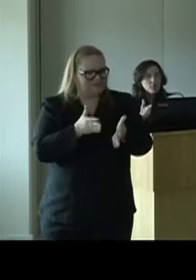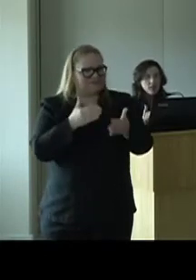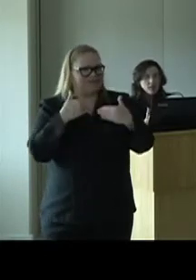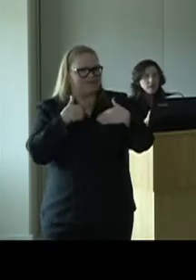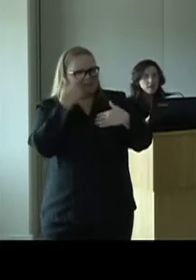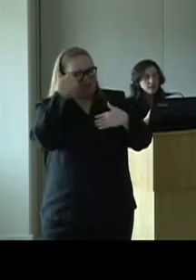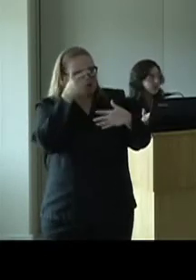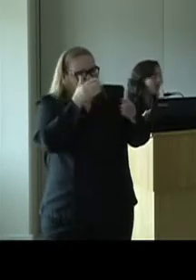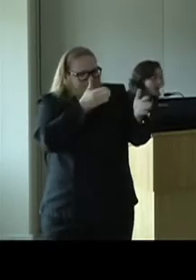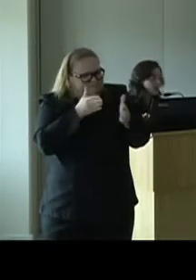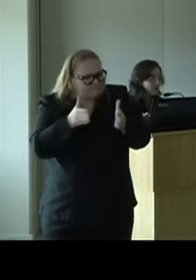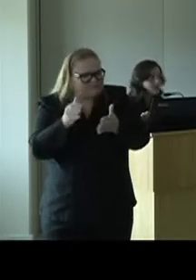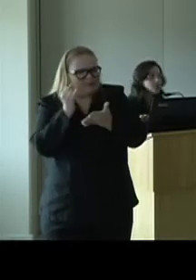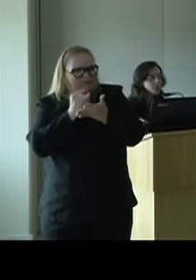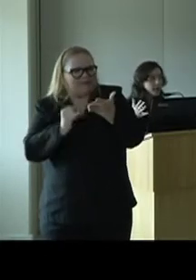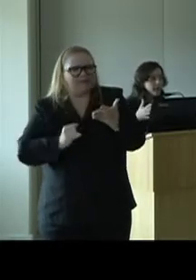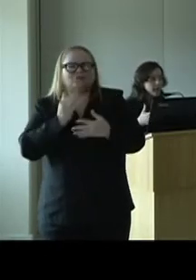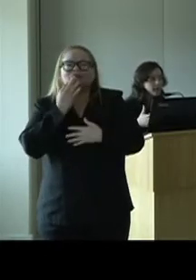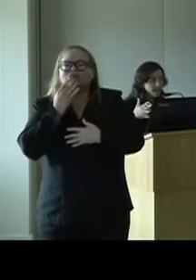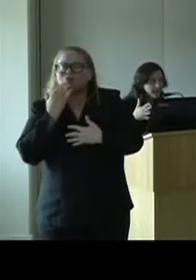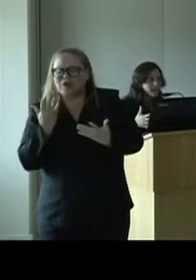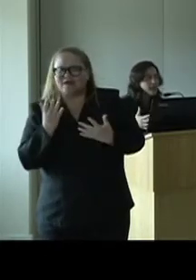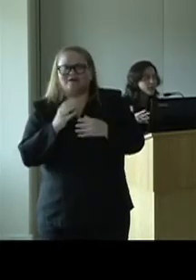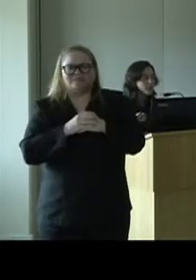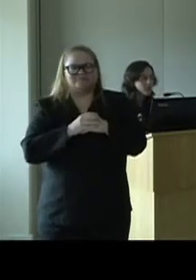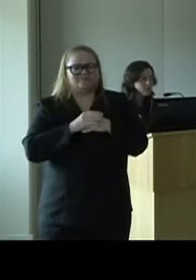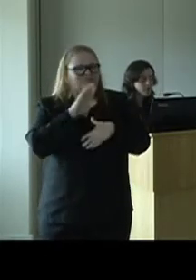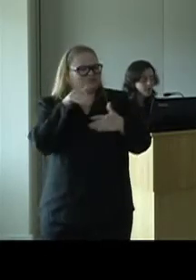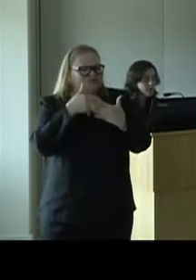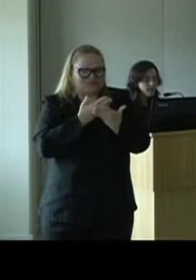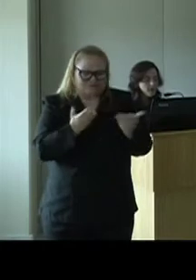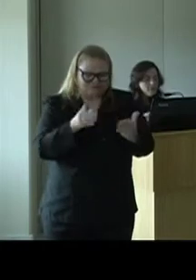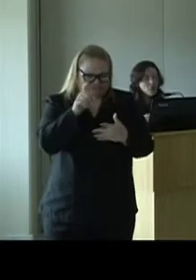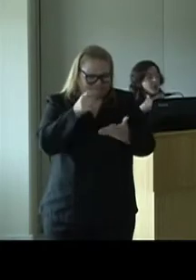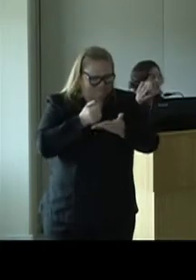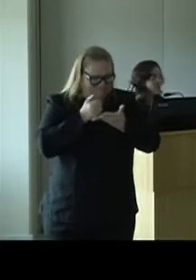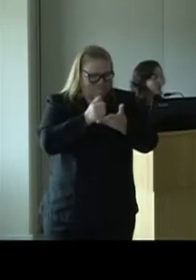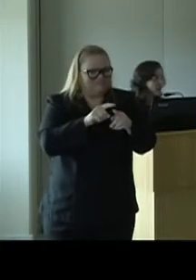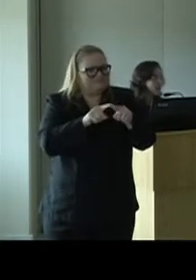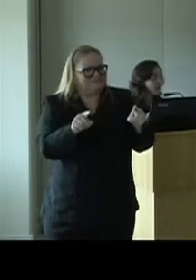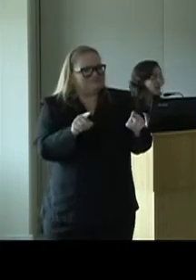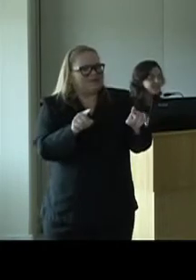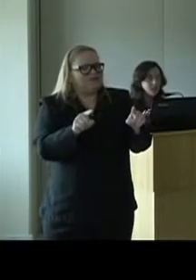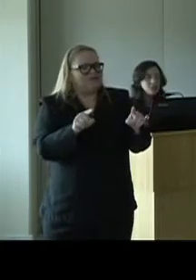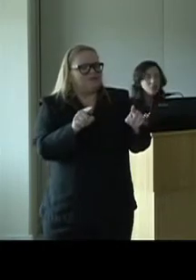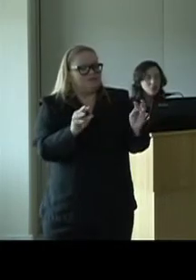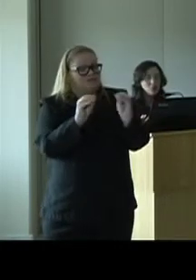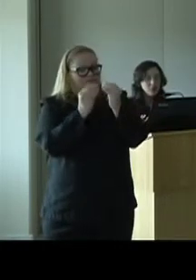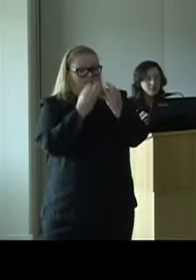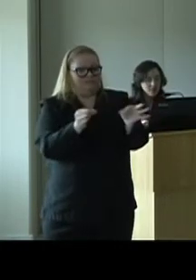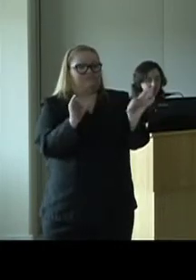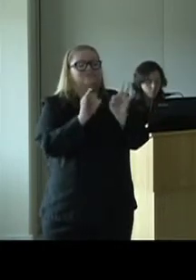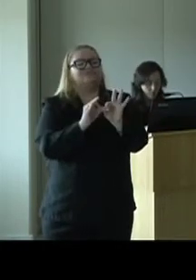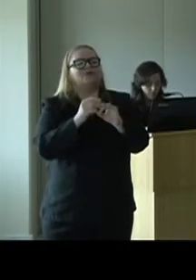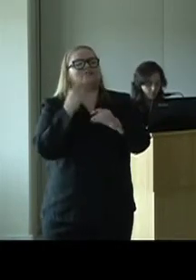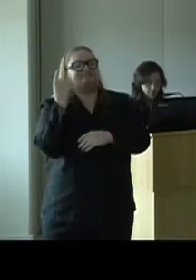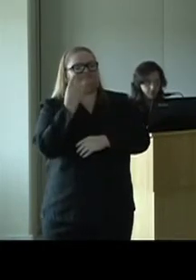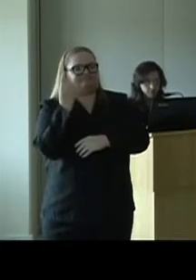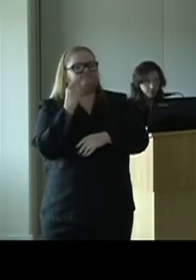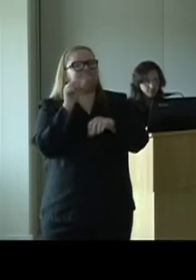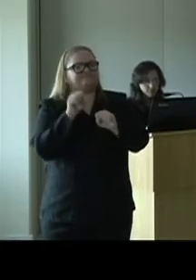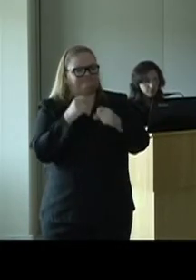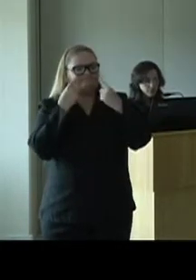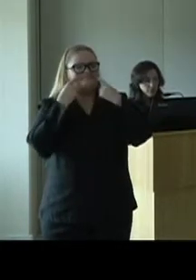poner las pinturas. Digo, hay cosas que no son mágicas, que requiere ayuda como quiera, pero que el grueso del trabajo lo podía hacer solo.